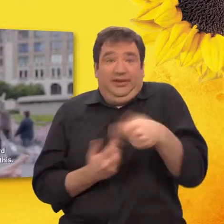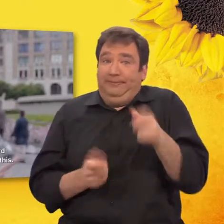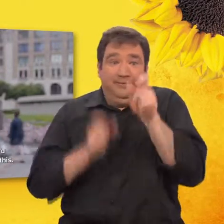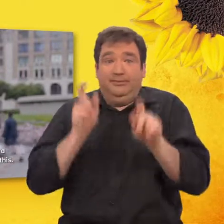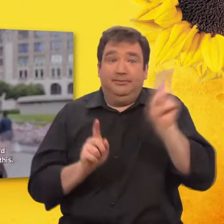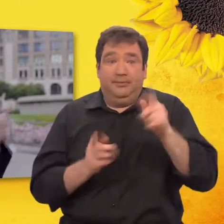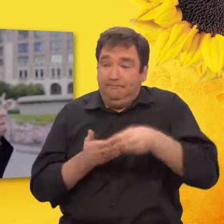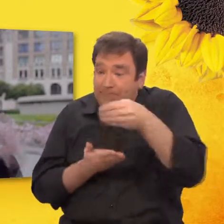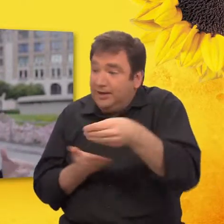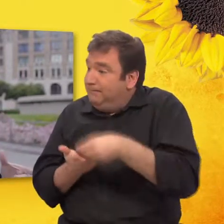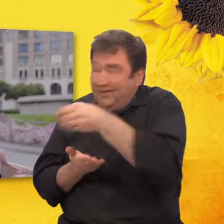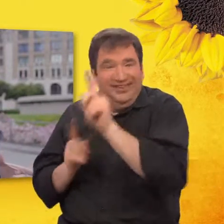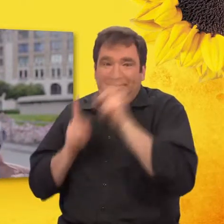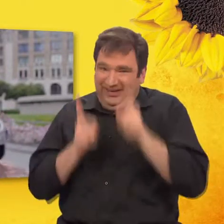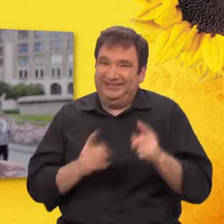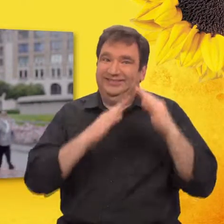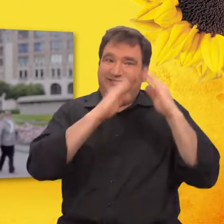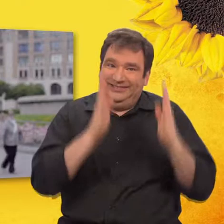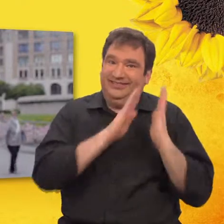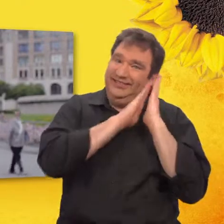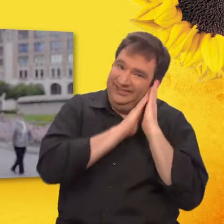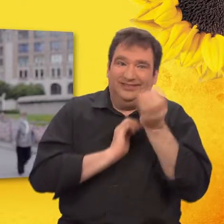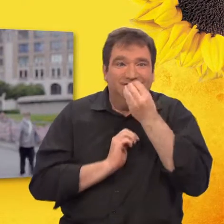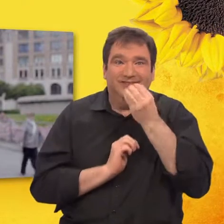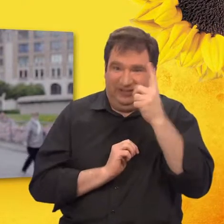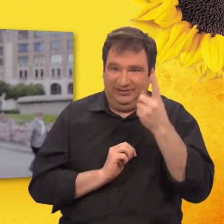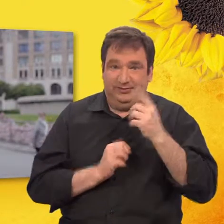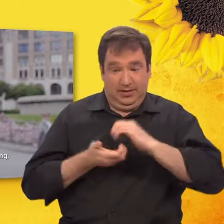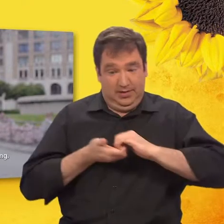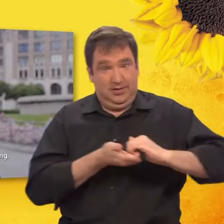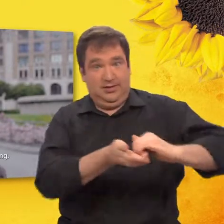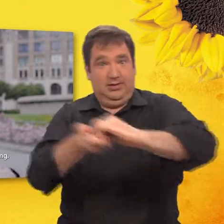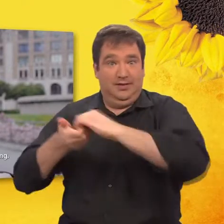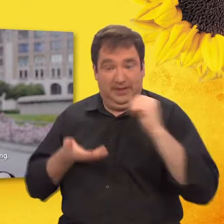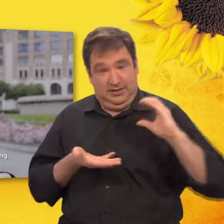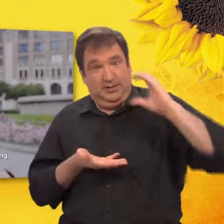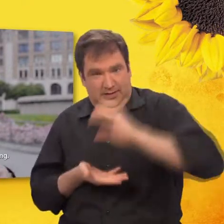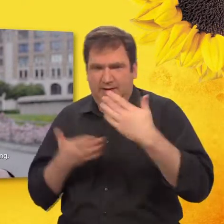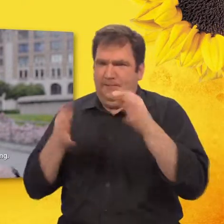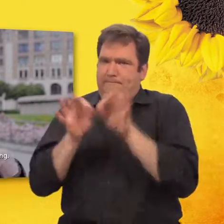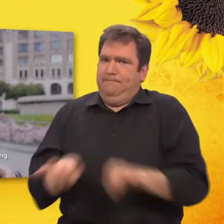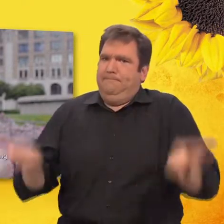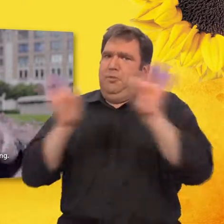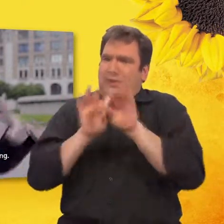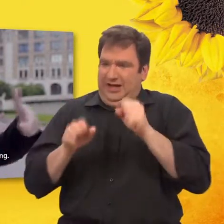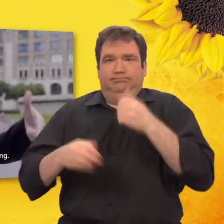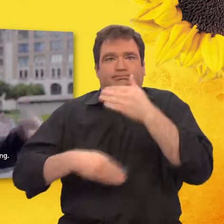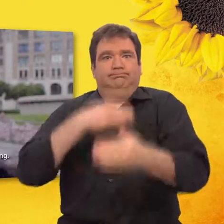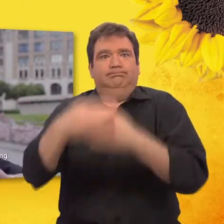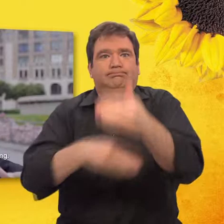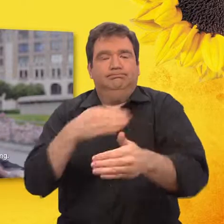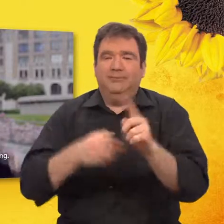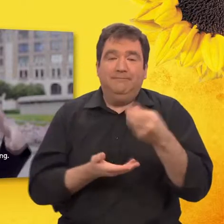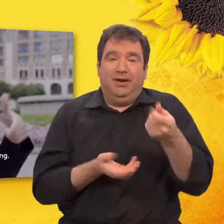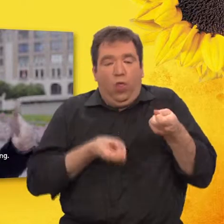hacer otras cosas. Invertir en cohesión social, por lo tanto, es una forma también de garantizar que colectivamente podemos